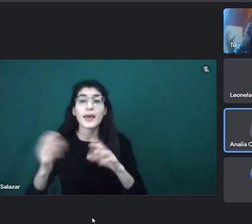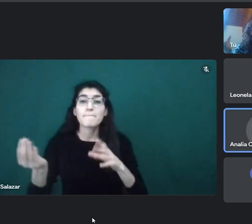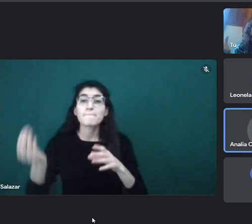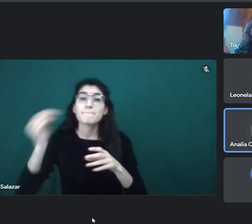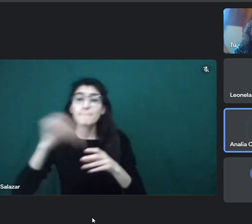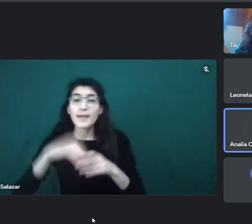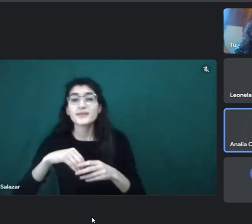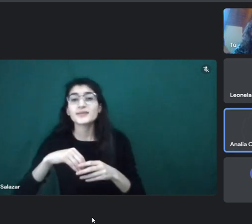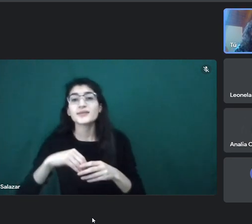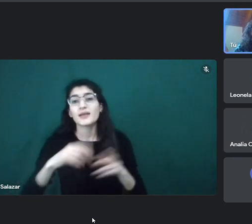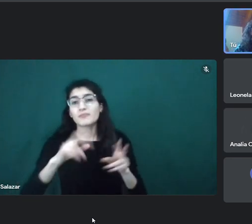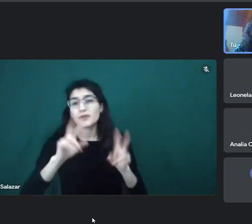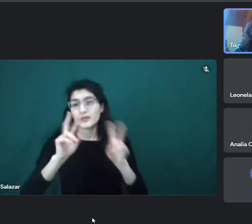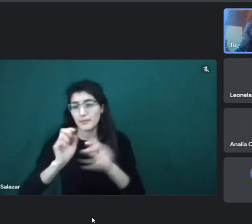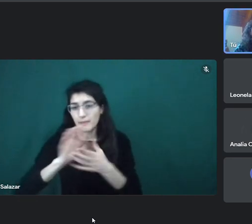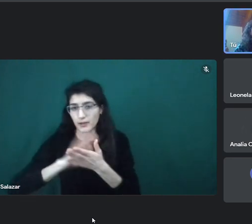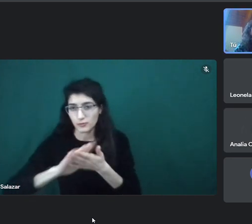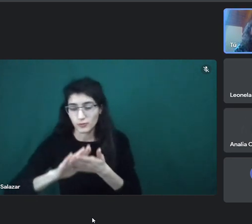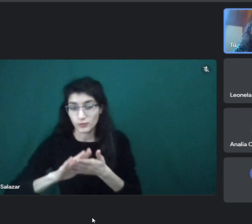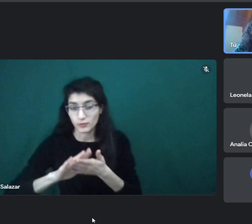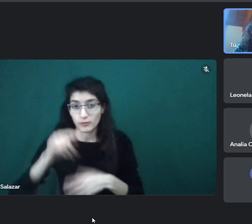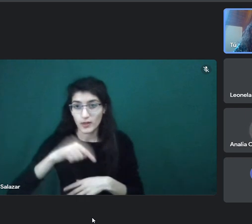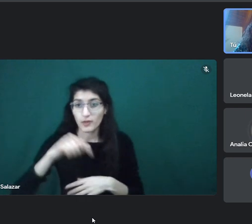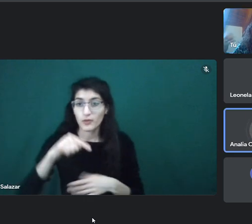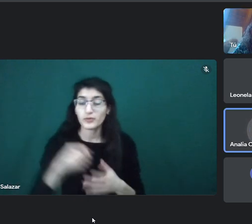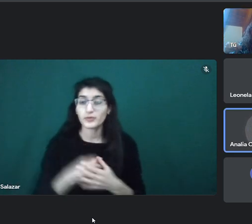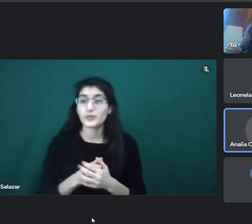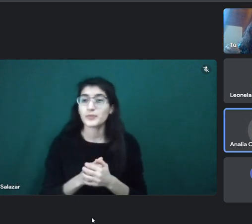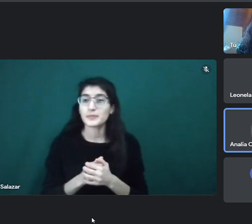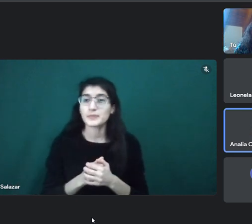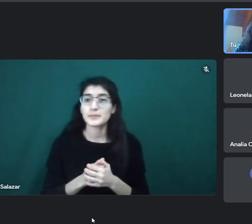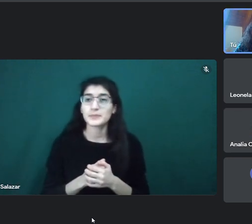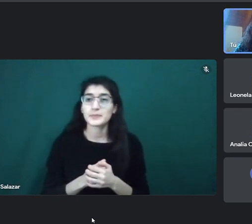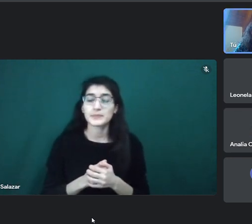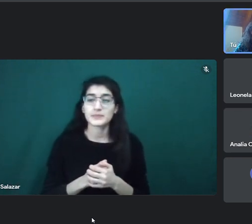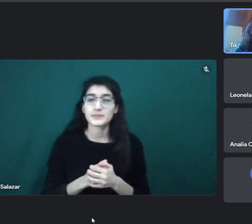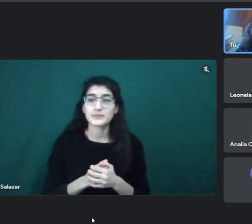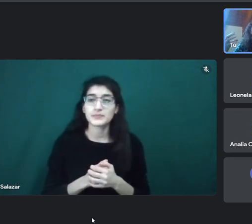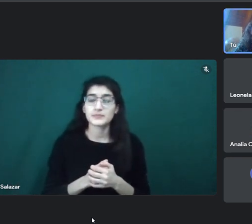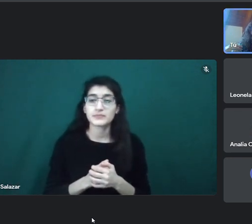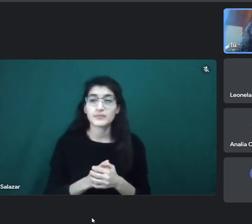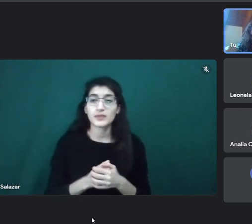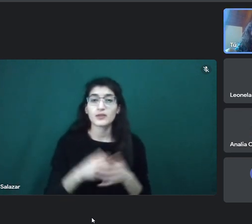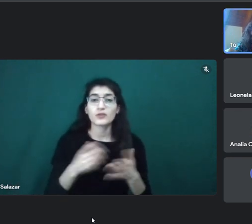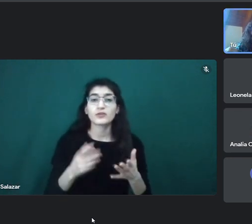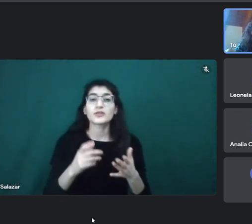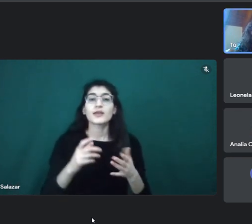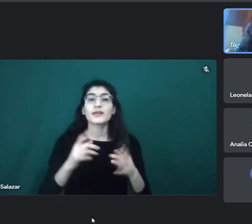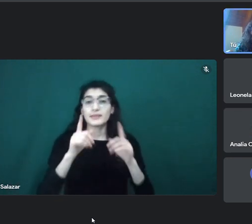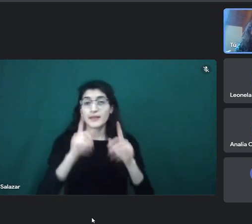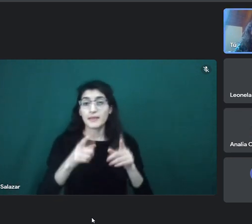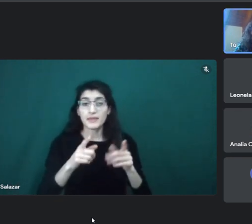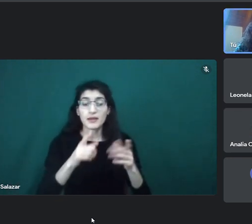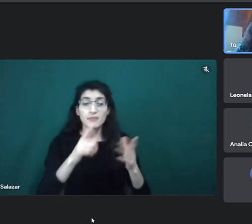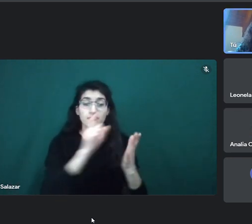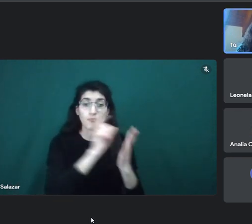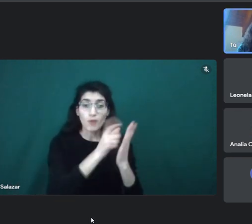dejamos atrás eso, ¿sí? Claro, tienen que incorporar vocabulario y tener conciencia de esos bloques.